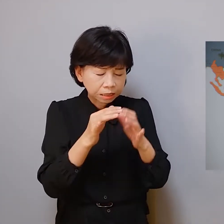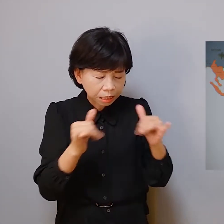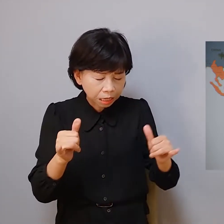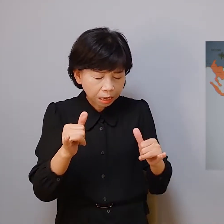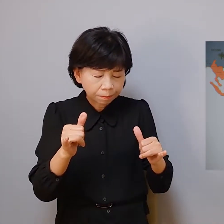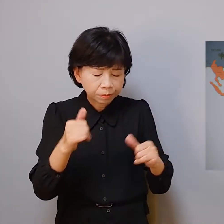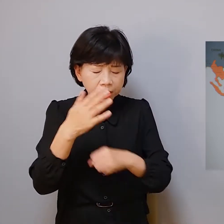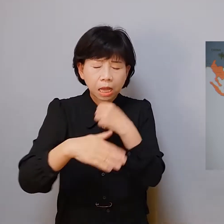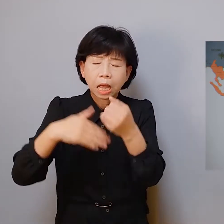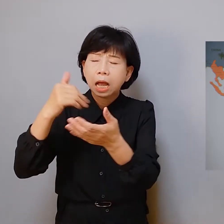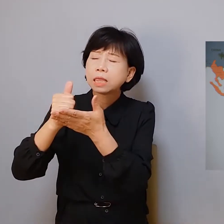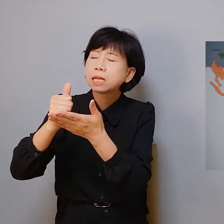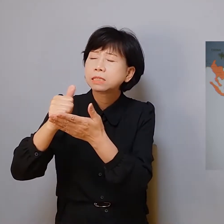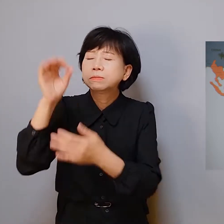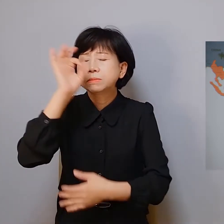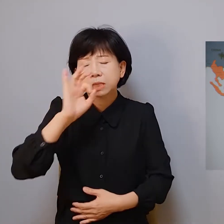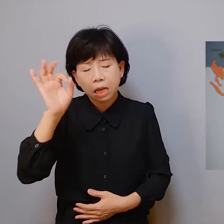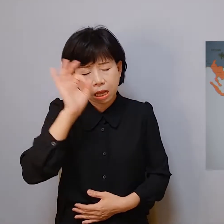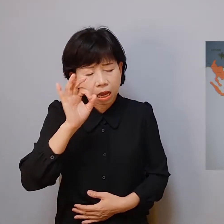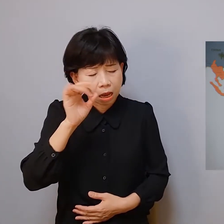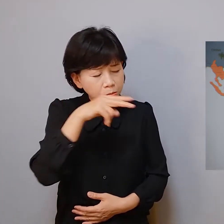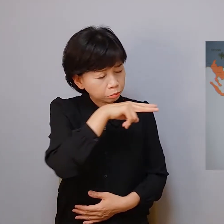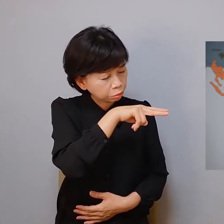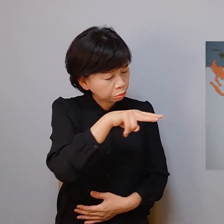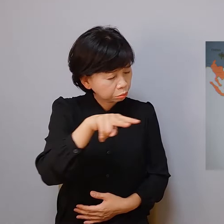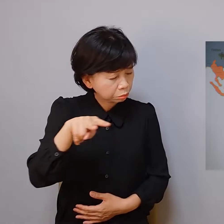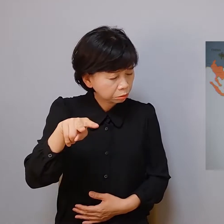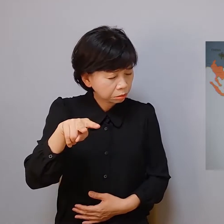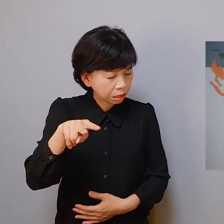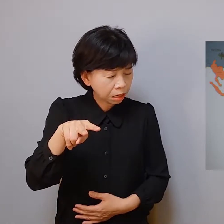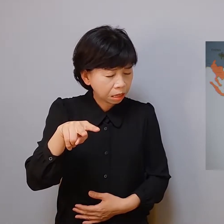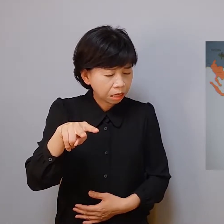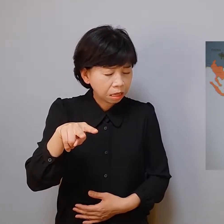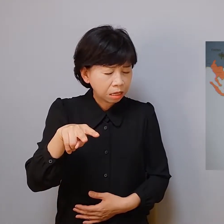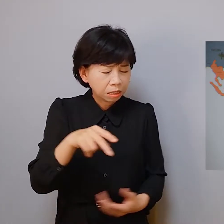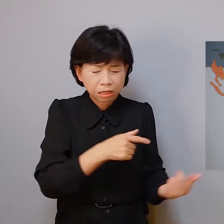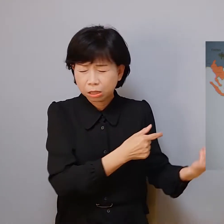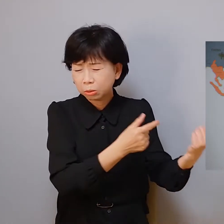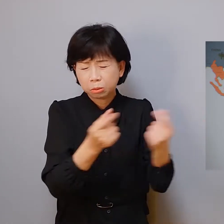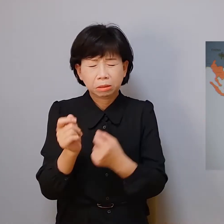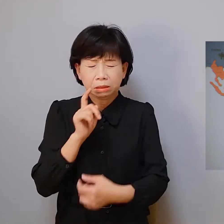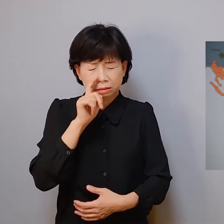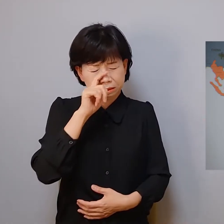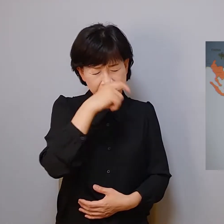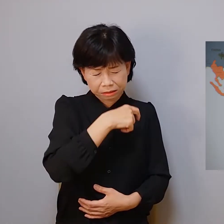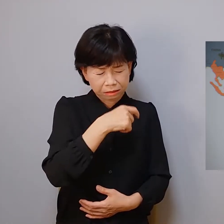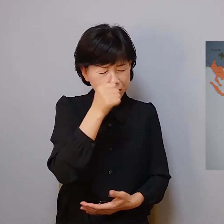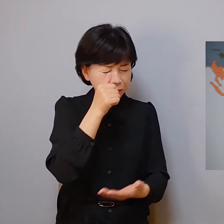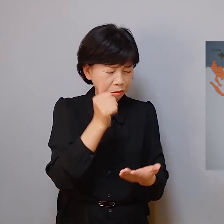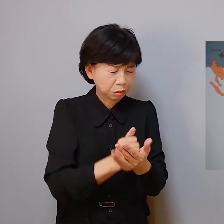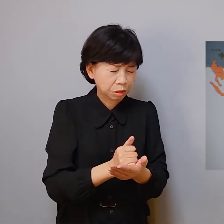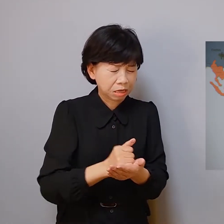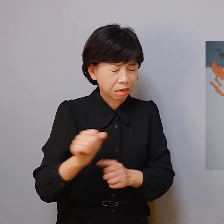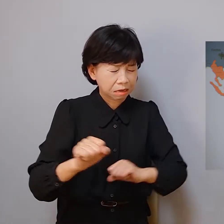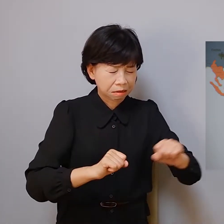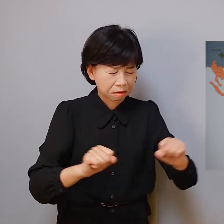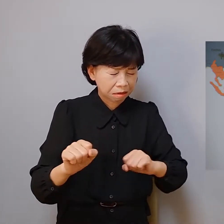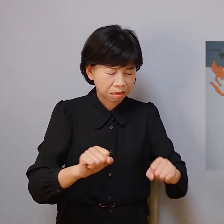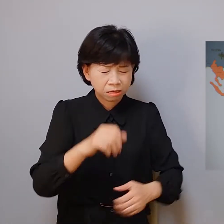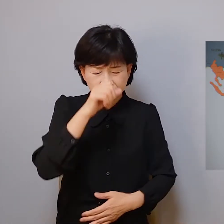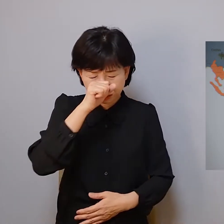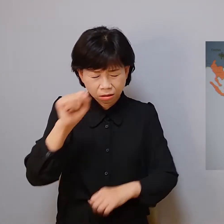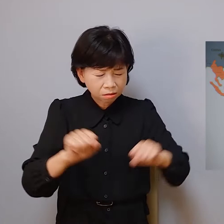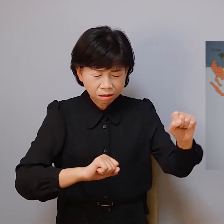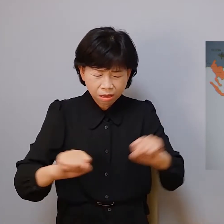찾는 자가 있는가 보려 하신즉 다 치우쳐 함께 더러운 자가 되고 선을 행하는 자가